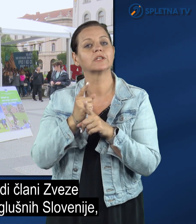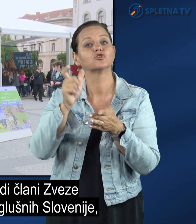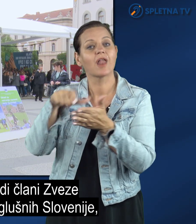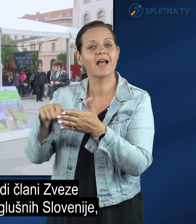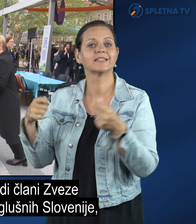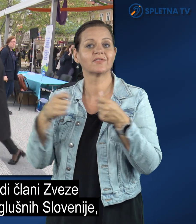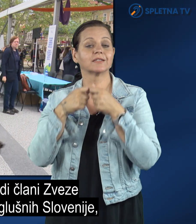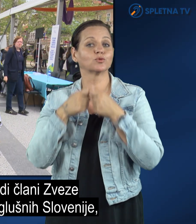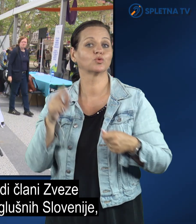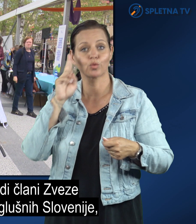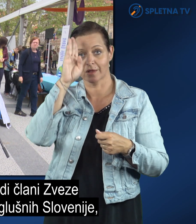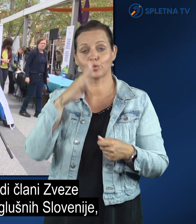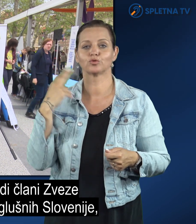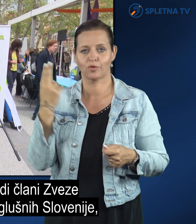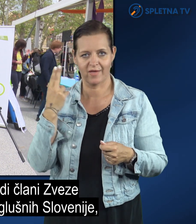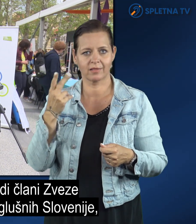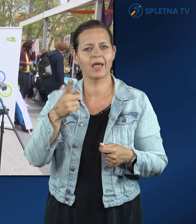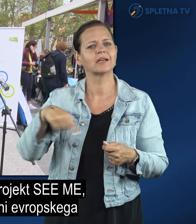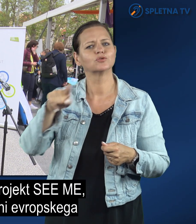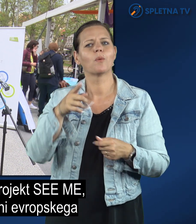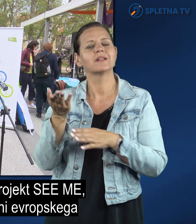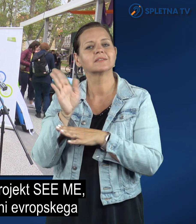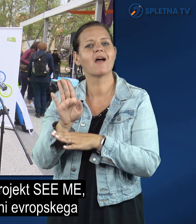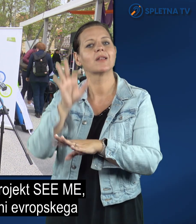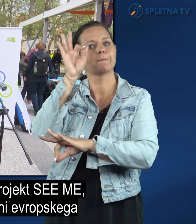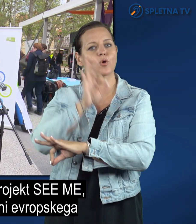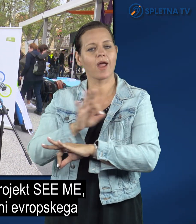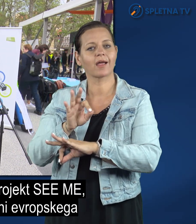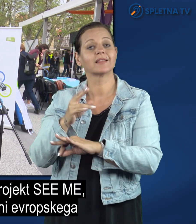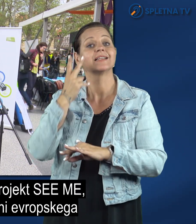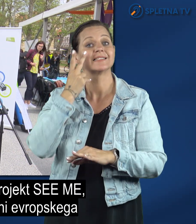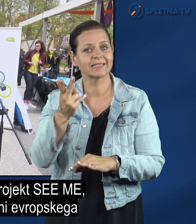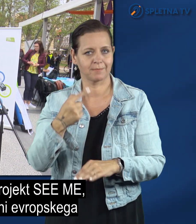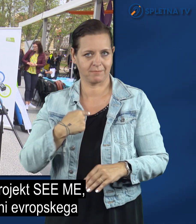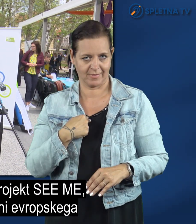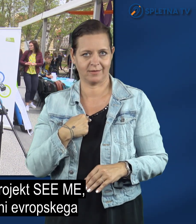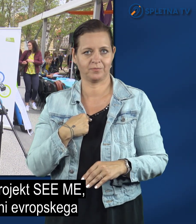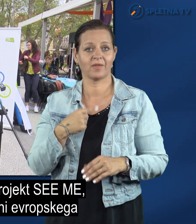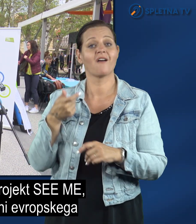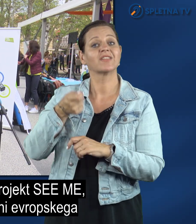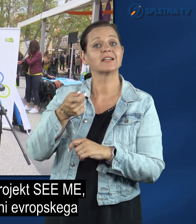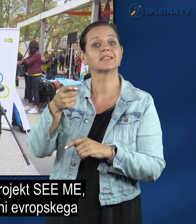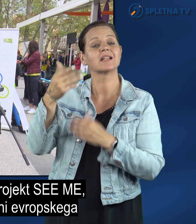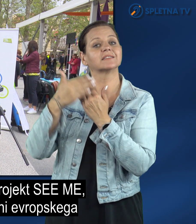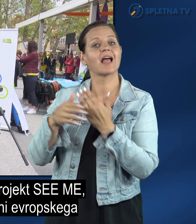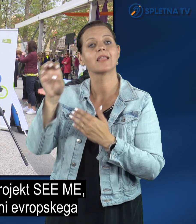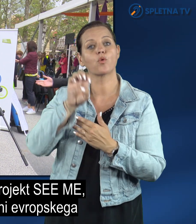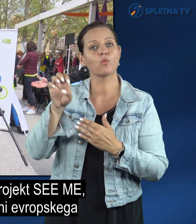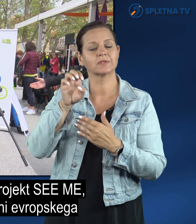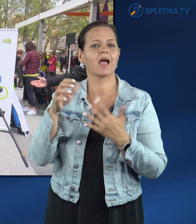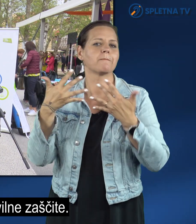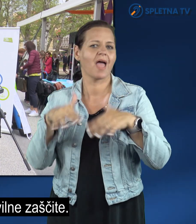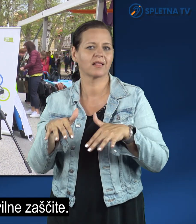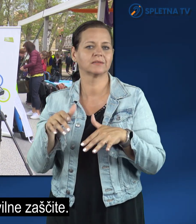tudi člani Zveze društev gluhih in naglušnih Slovenije, ki so predstavili projekt SIMI, financiran s